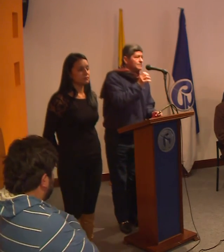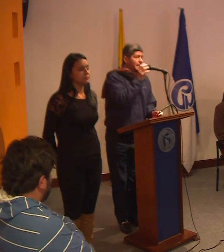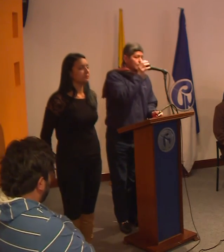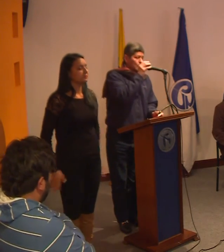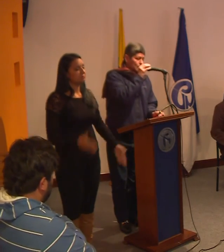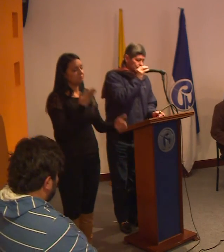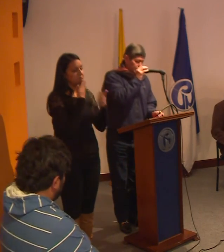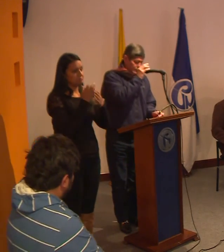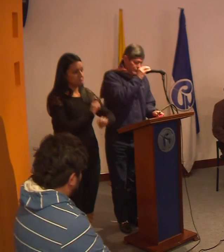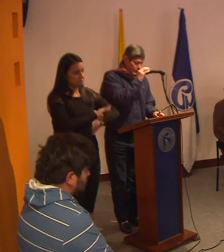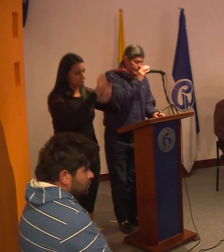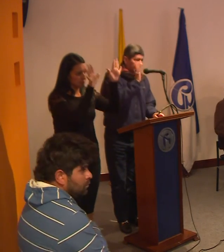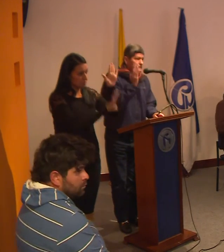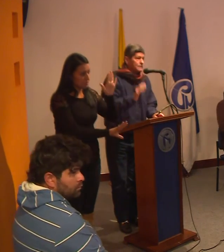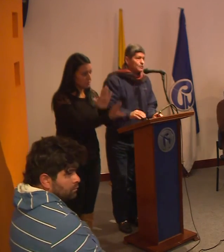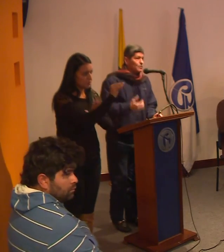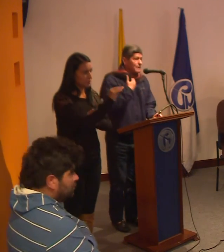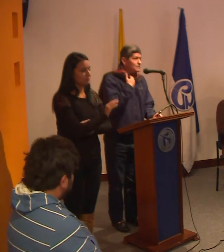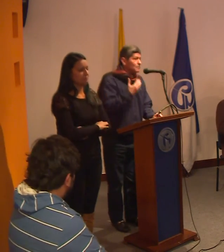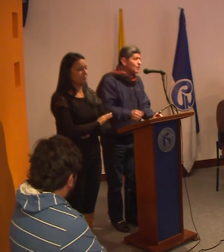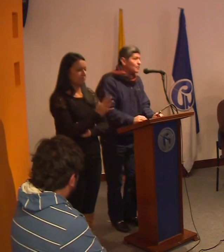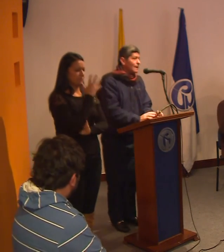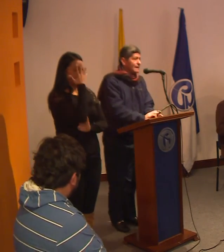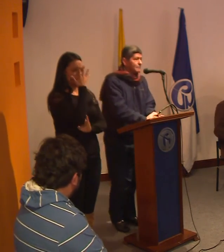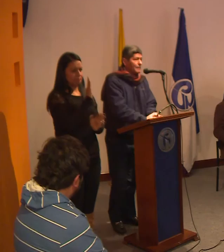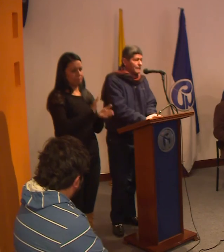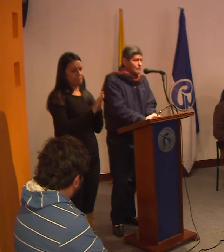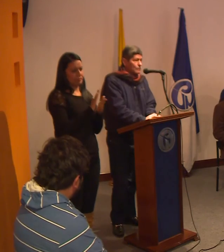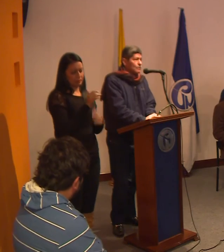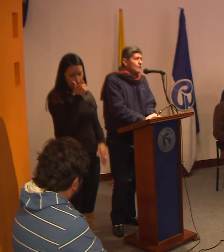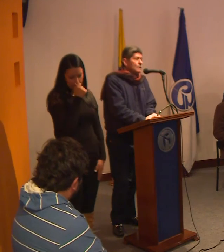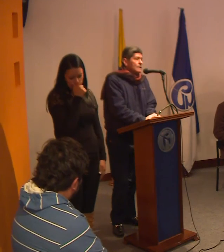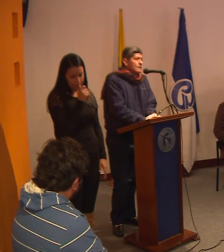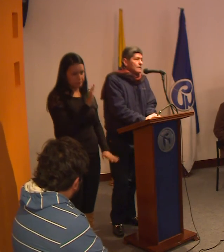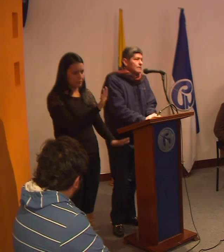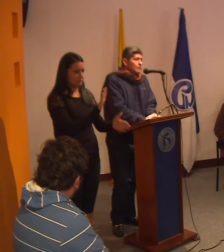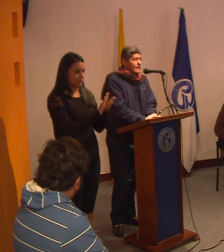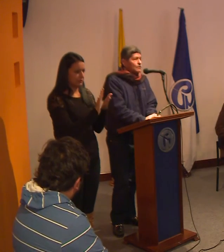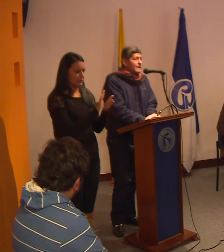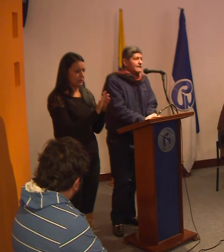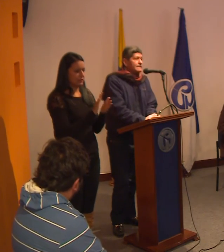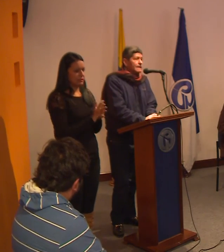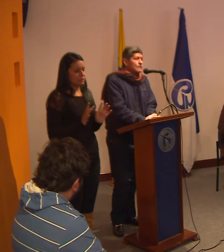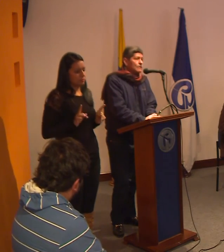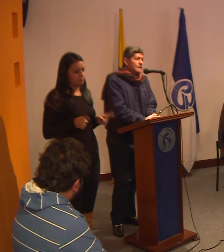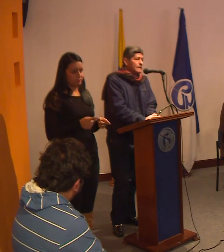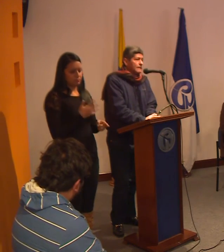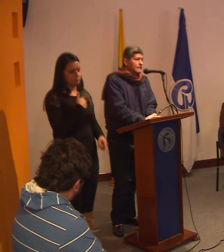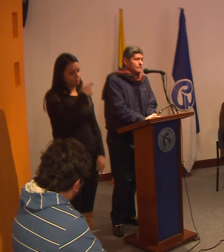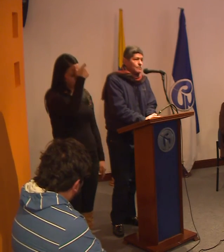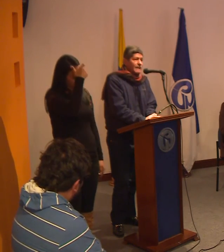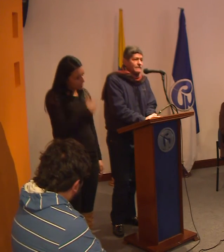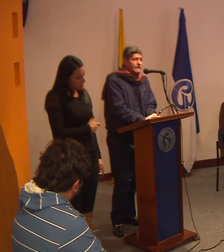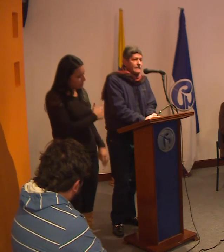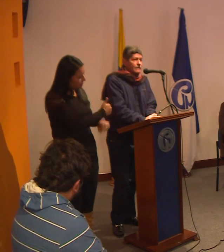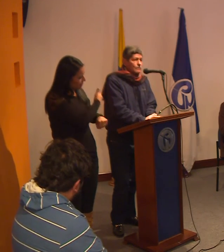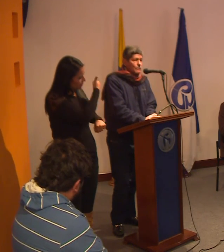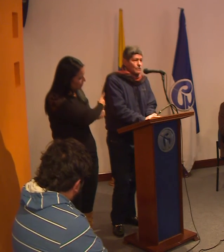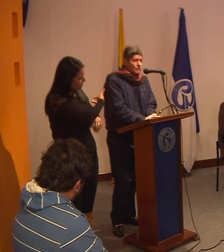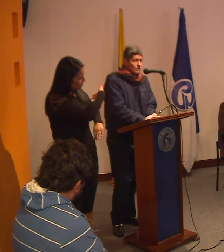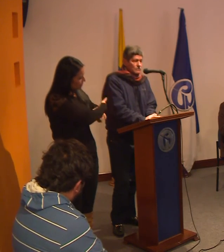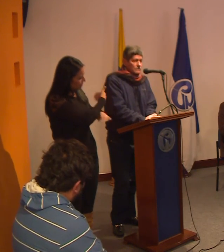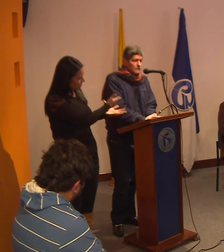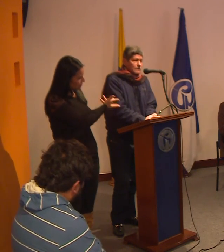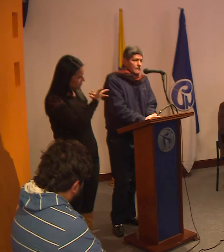Buenos días para todos. Disculpas un poco por la gripa, pero voy a tomar en serio lo que el rector plantea